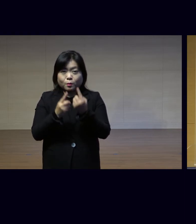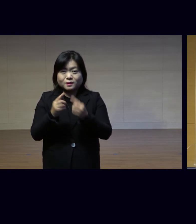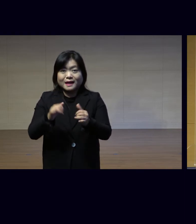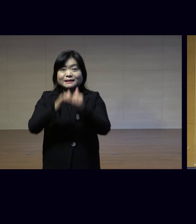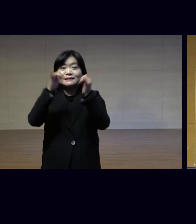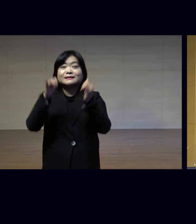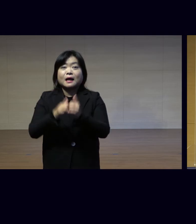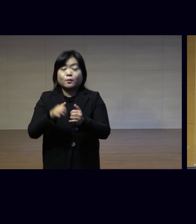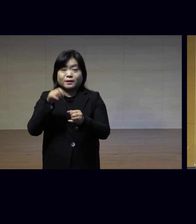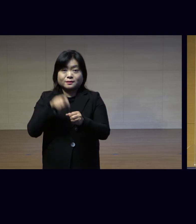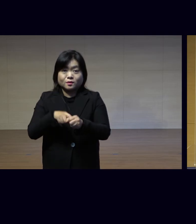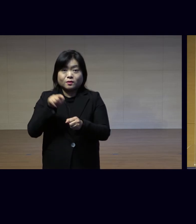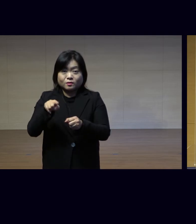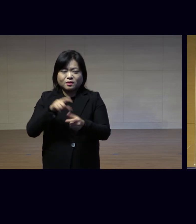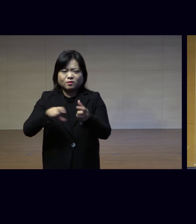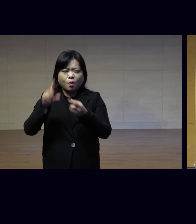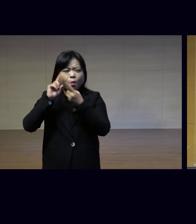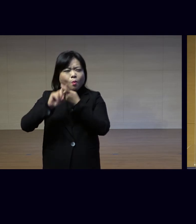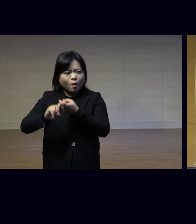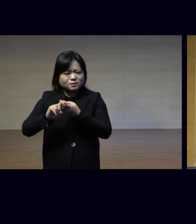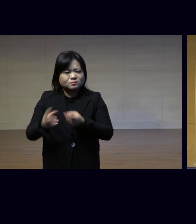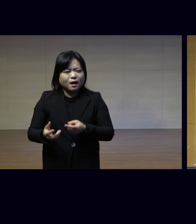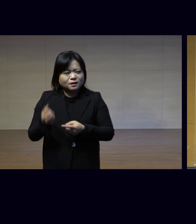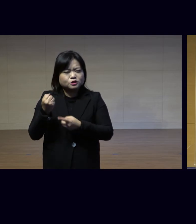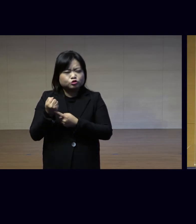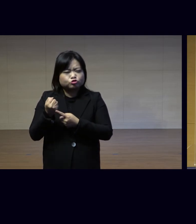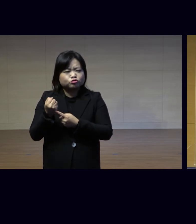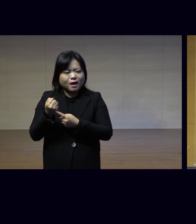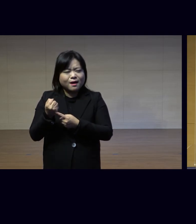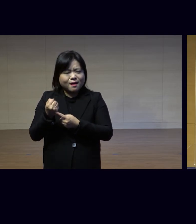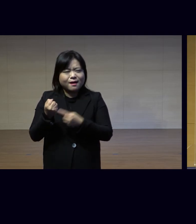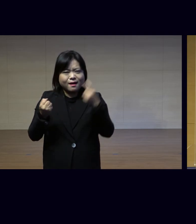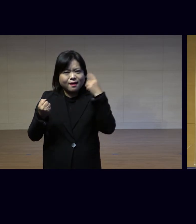사회적인 것에 관심을 갖는 거구나. 그러니까